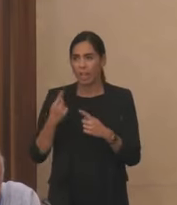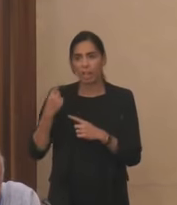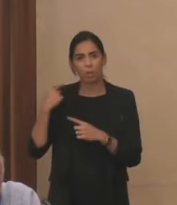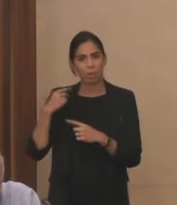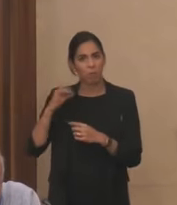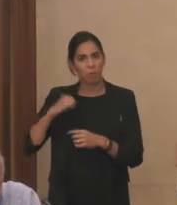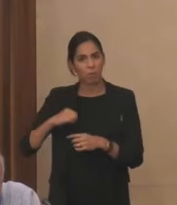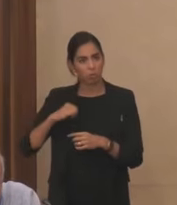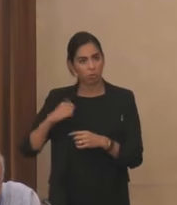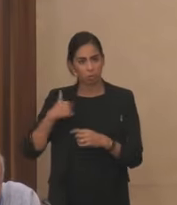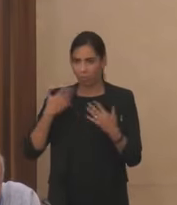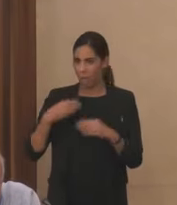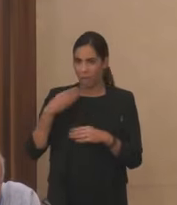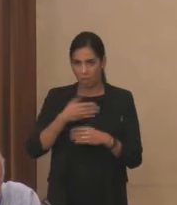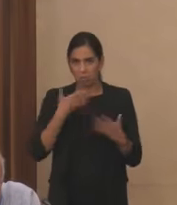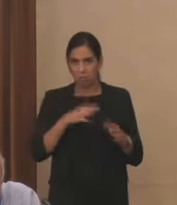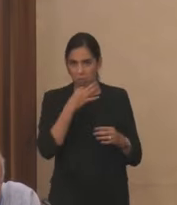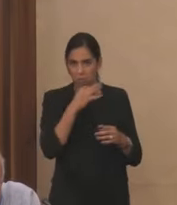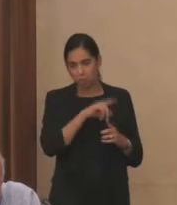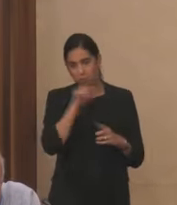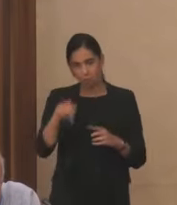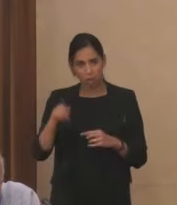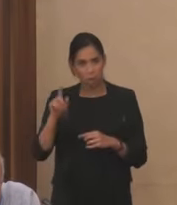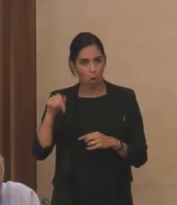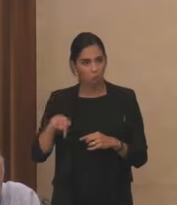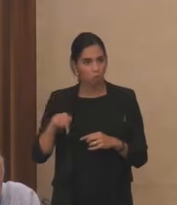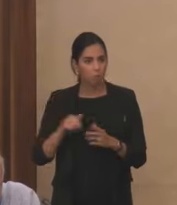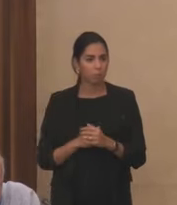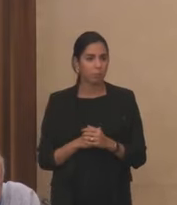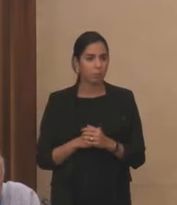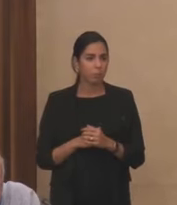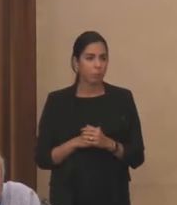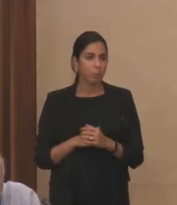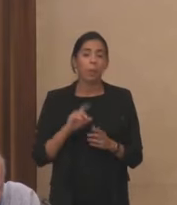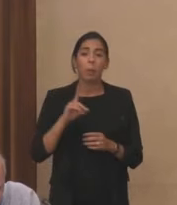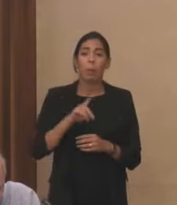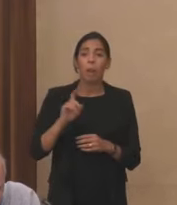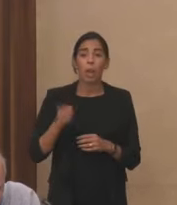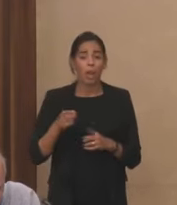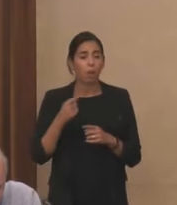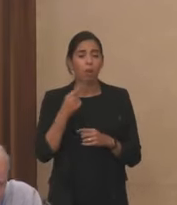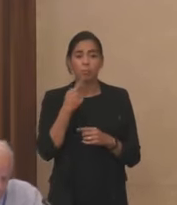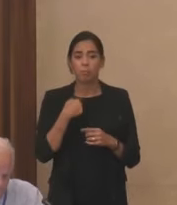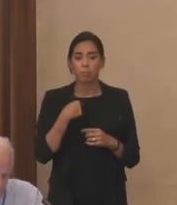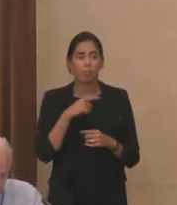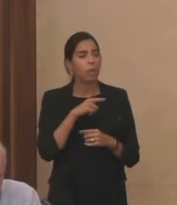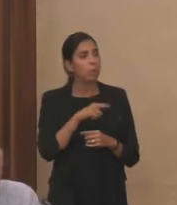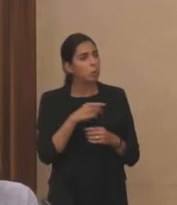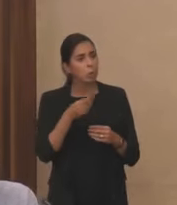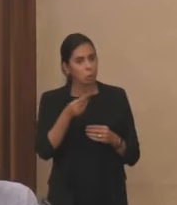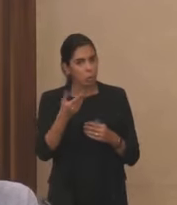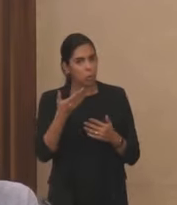e io ho parlato anche lì, anche Fabio ha parlato lì. E beh, Paolo Baron a fine luglio mi disse: Andrea, tu lo dai la bromexina?